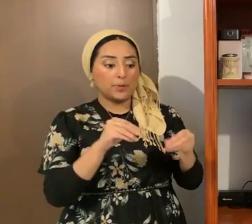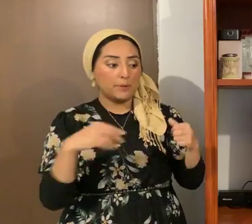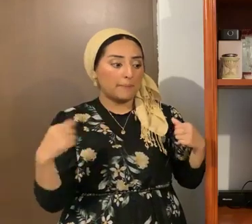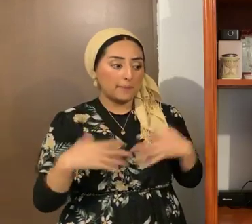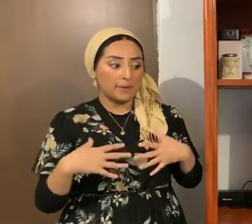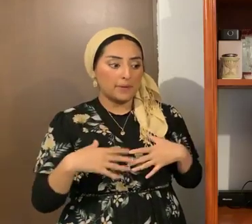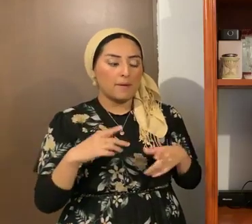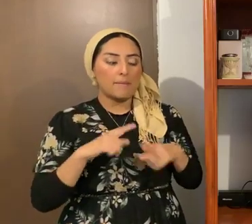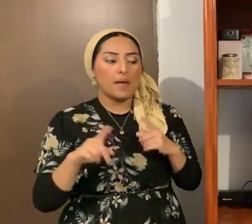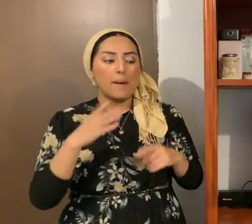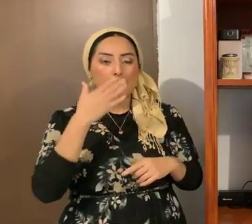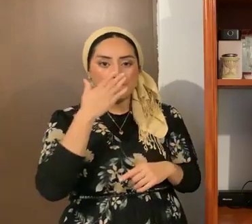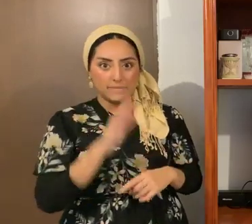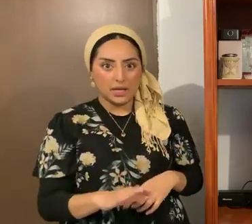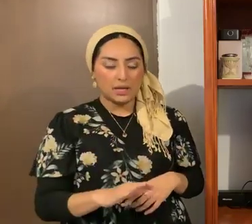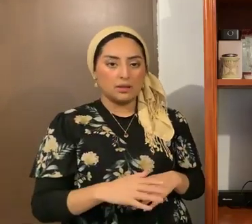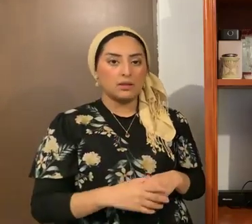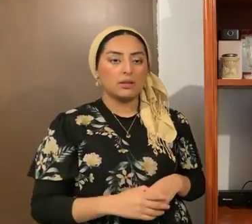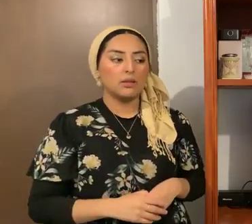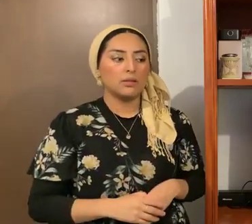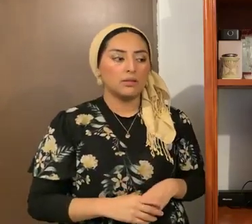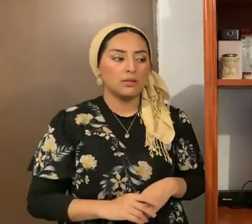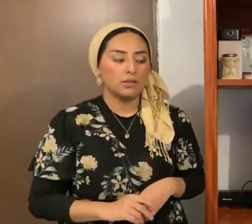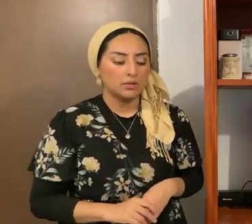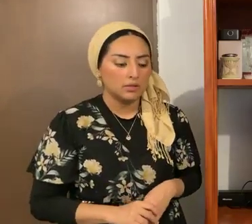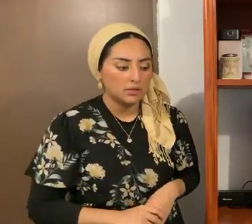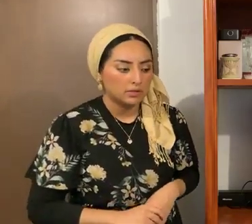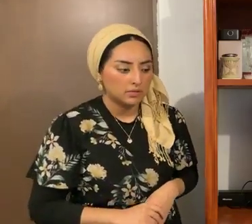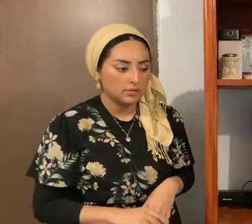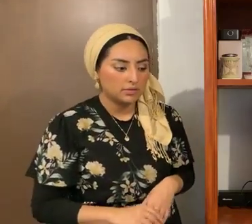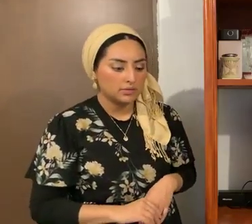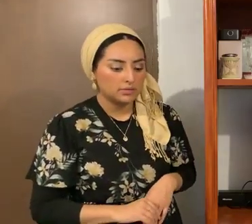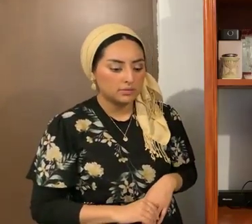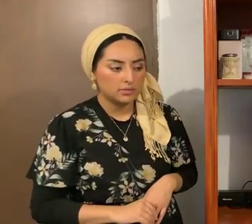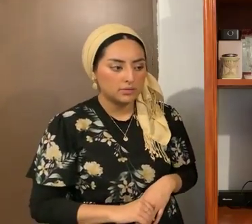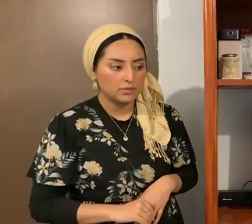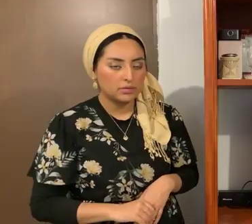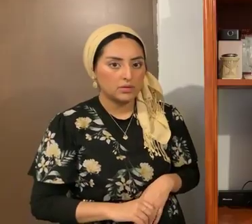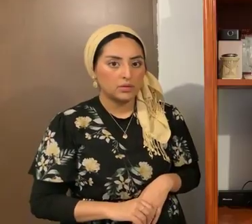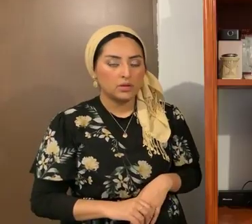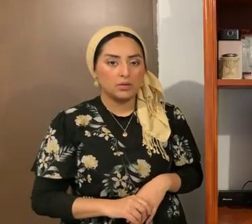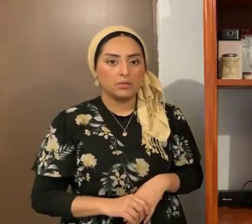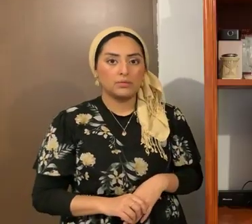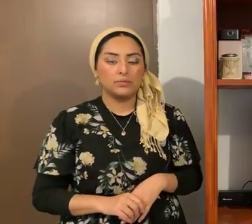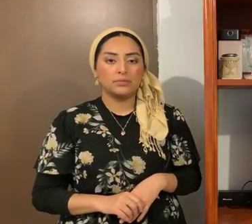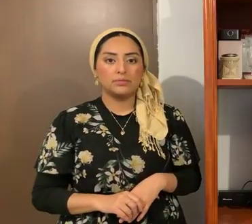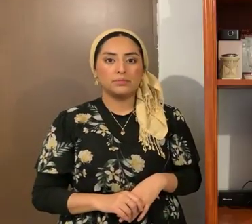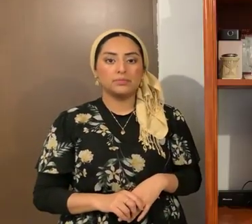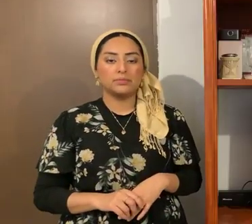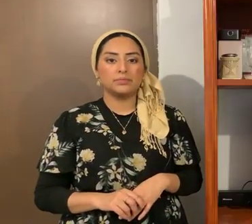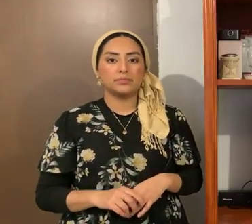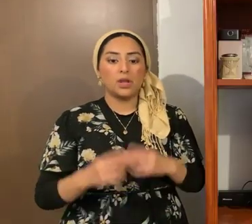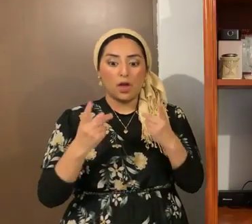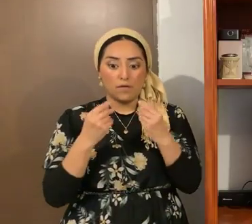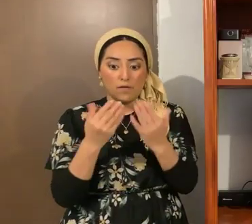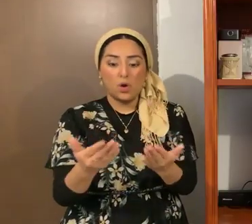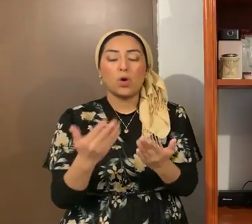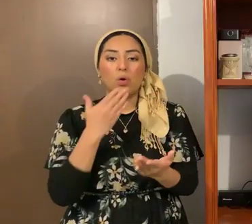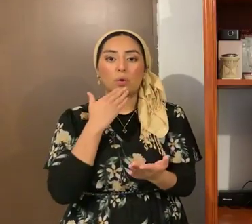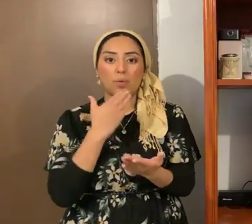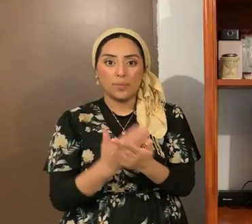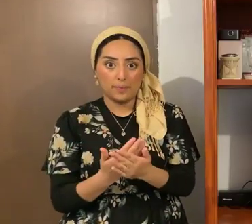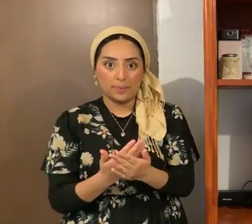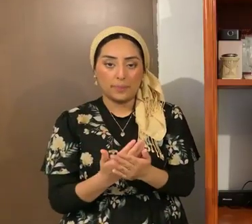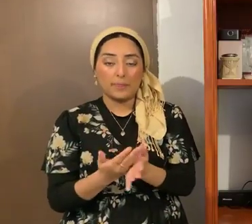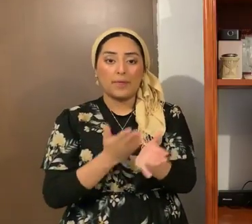bien, sino al mal. ¿Quieres pues no temer la autoridad? Haz lo bueno y tendrás exaltación de ella.